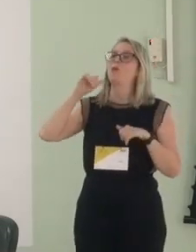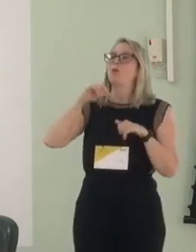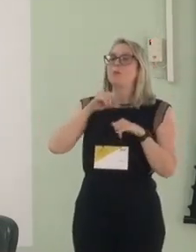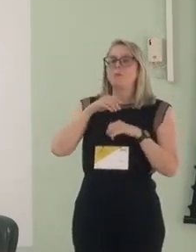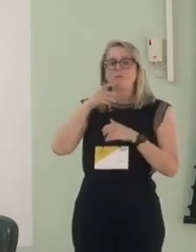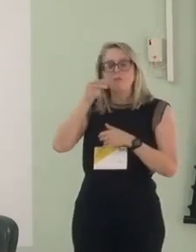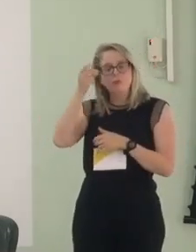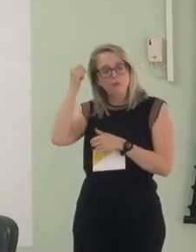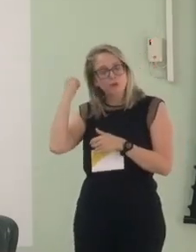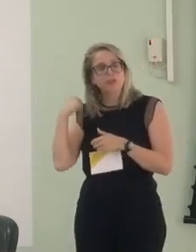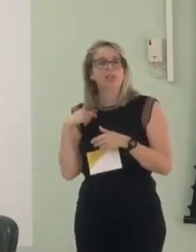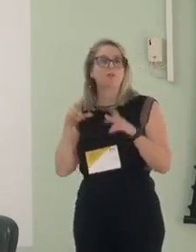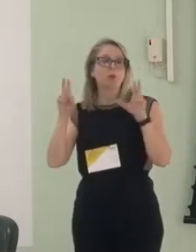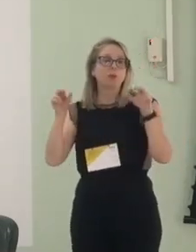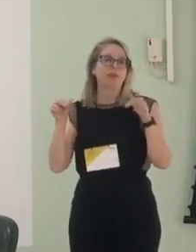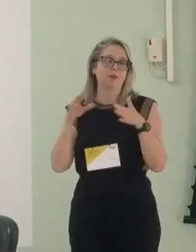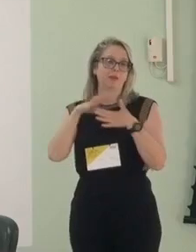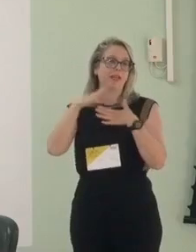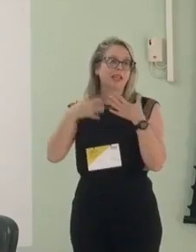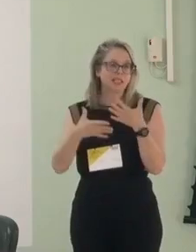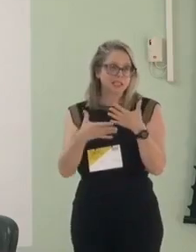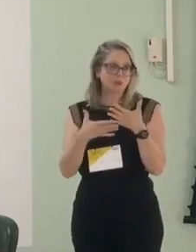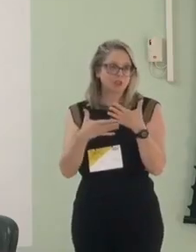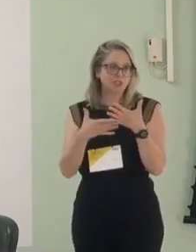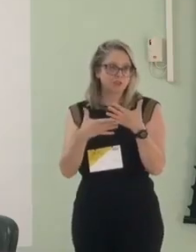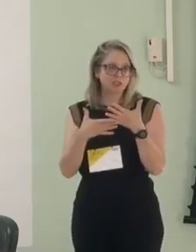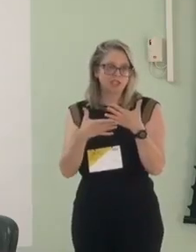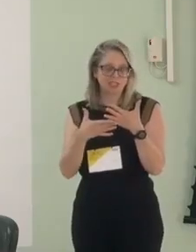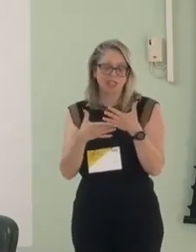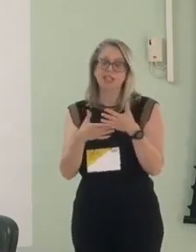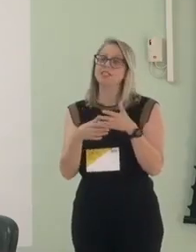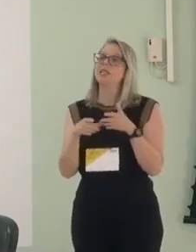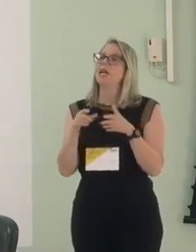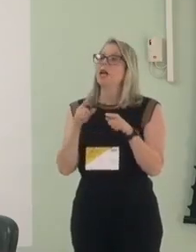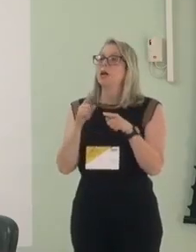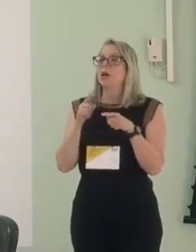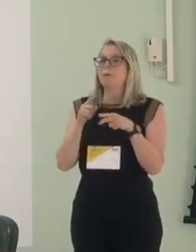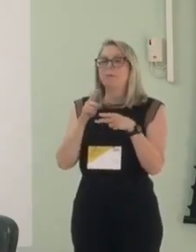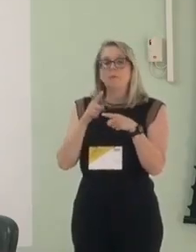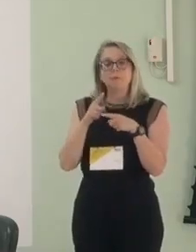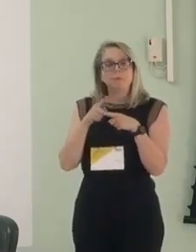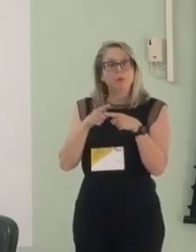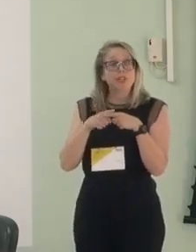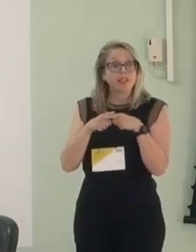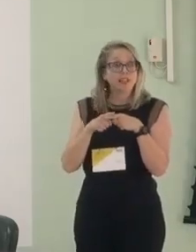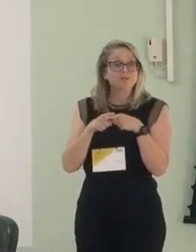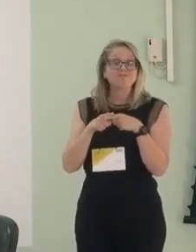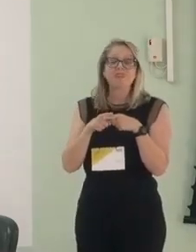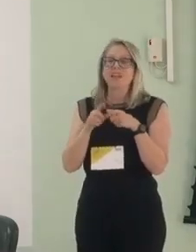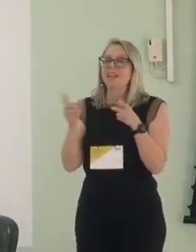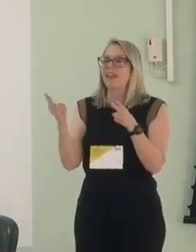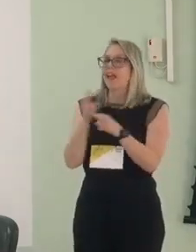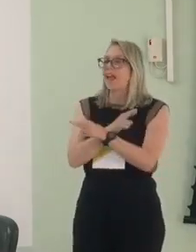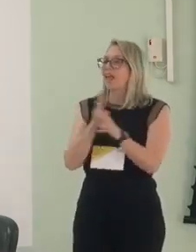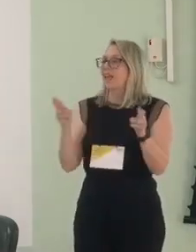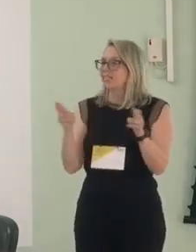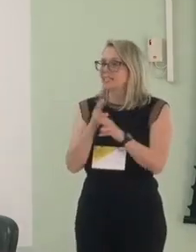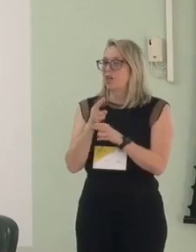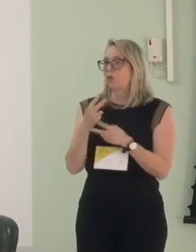o tema sobre as línguas de sinais e gestos se deve ao fato de